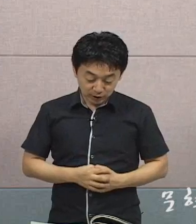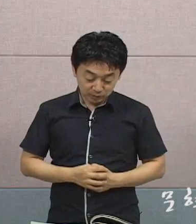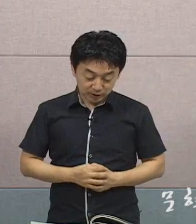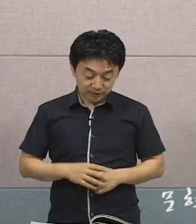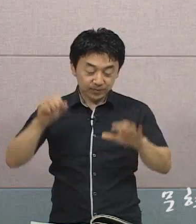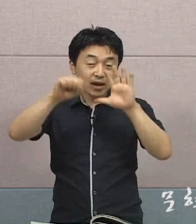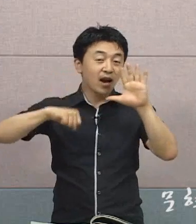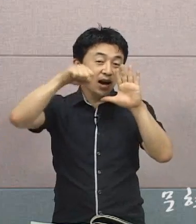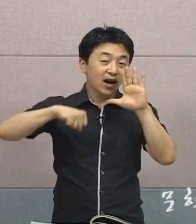단어입니다.